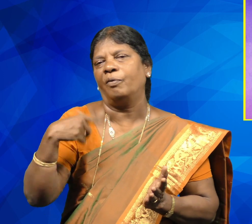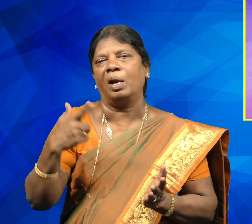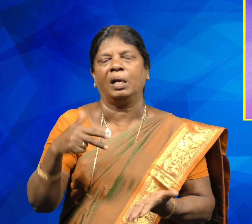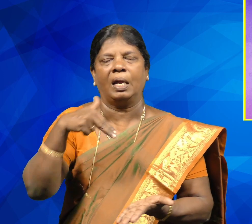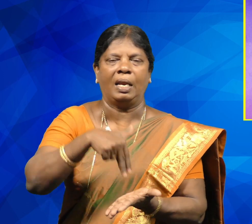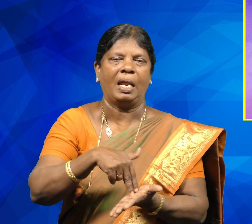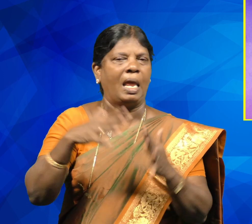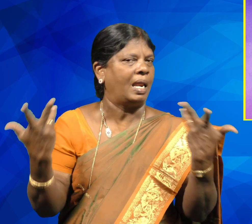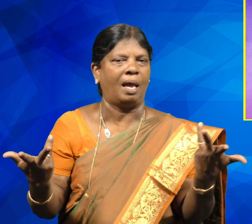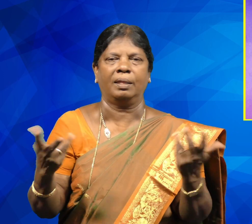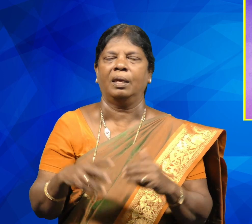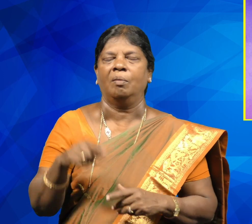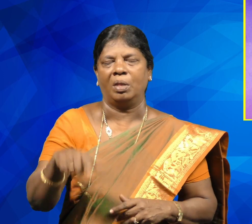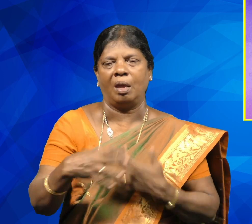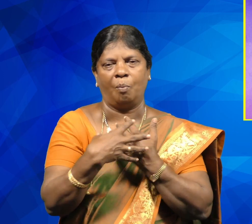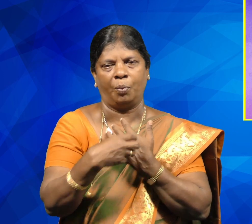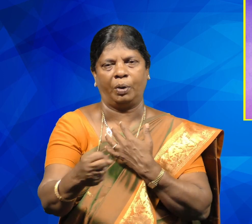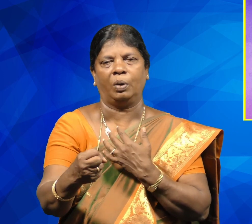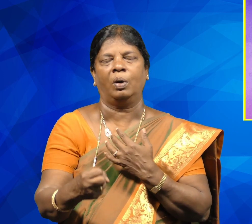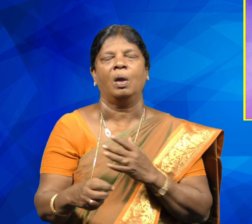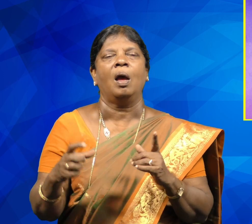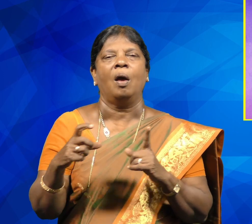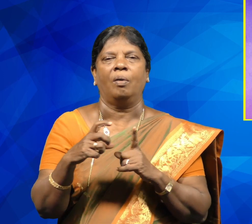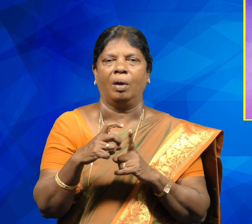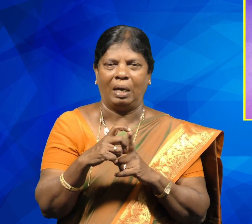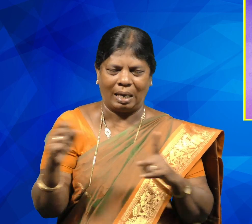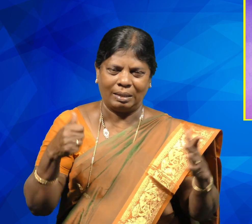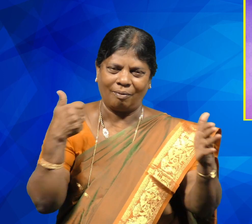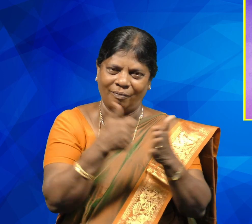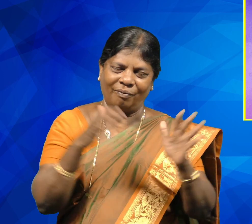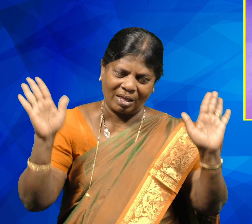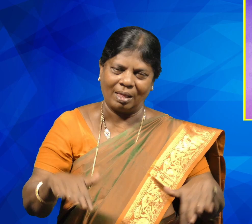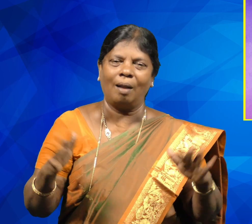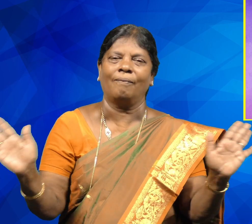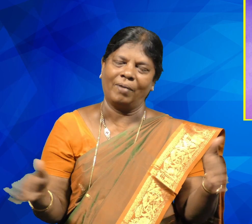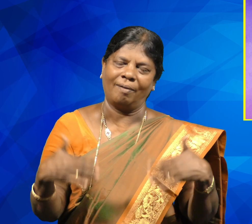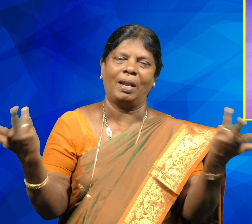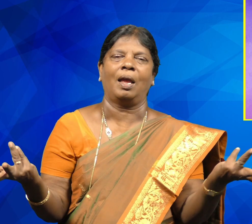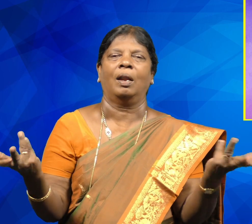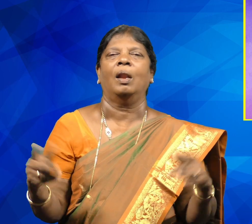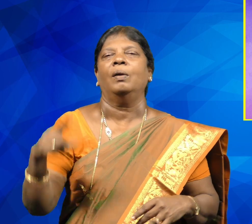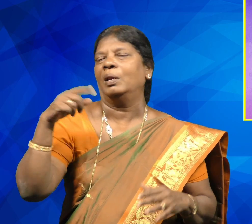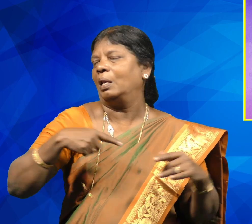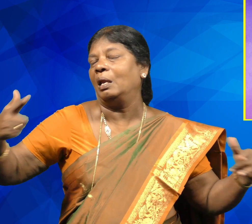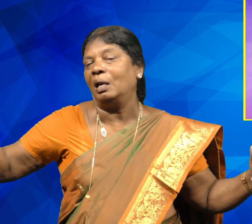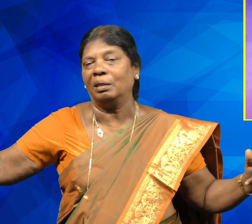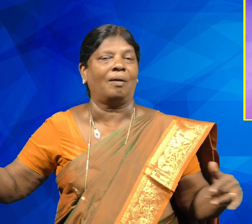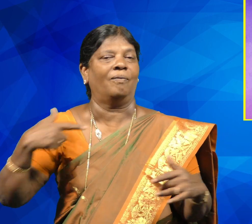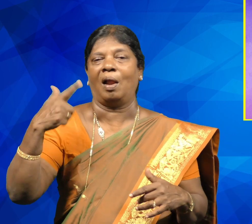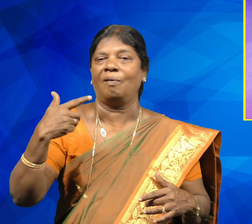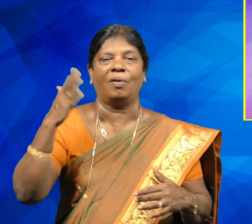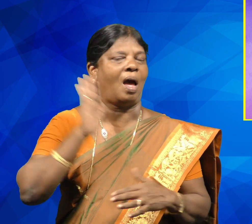இந்த உலகத்திலே இந்த வாழ்வு நிலையற்று என்பதை புரிந்து கொண்டு விபத்து நடந்தாலும் நடக்கவில்லை என்றாலும் இது